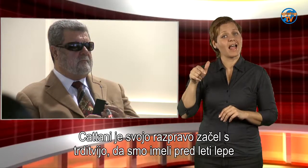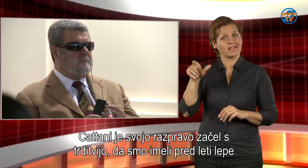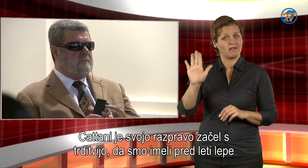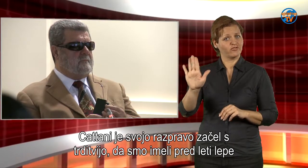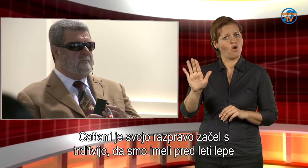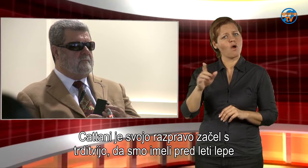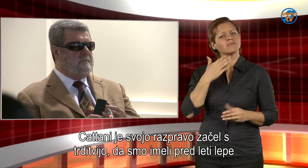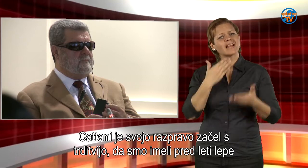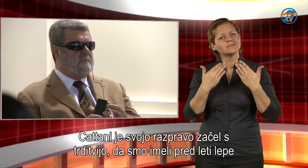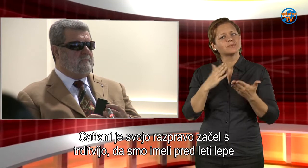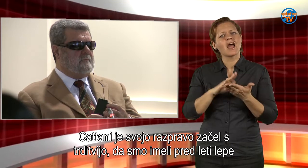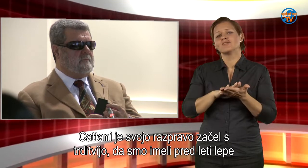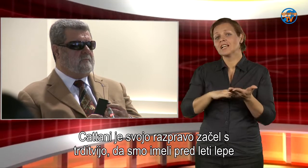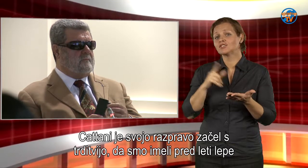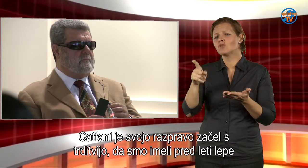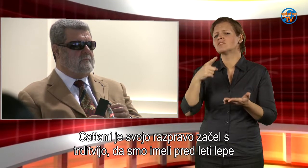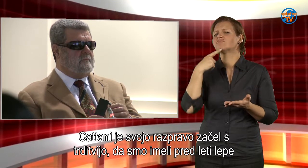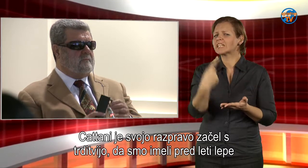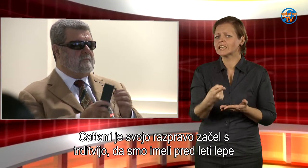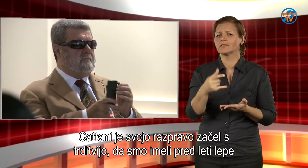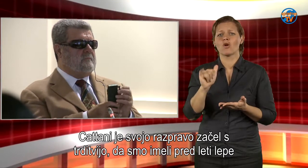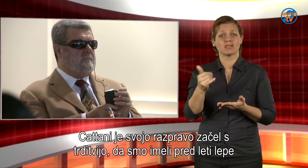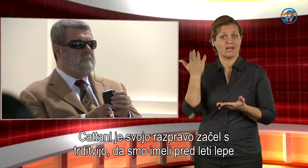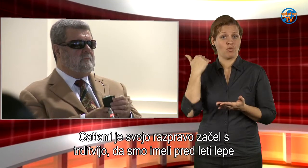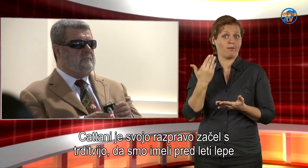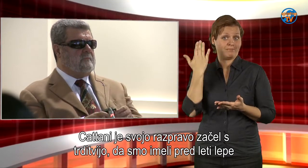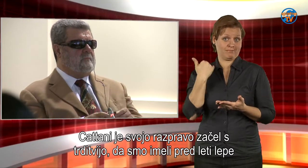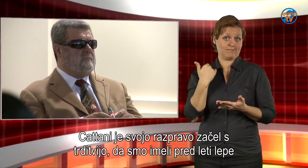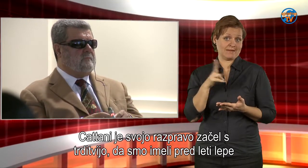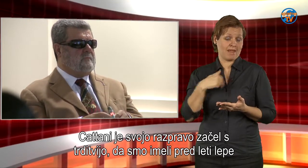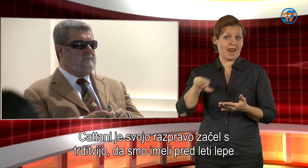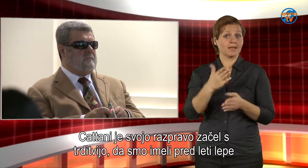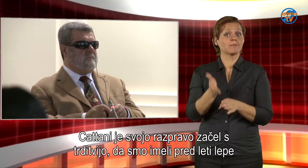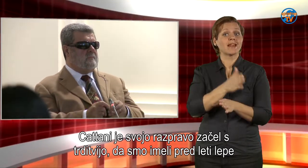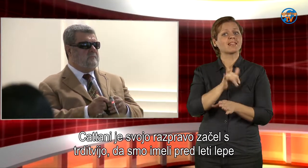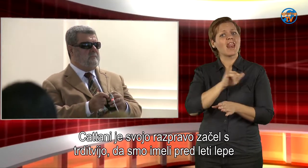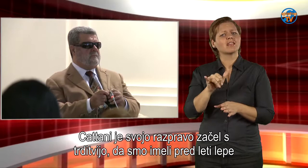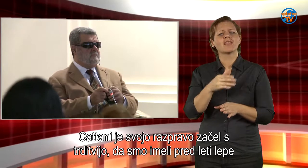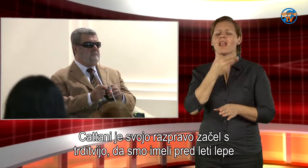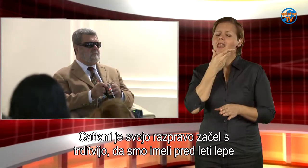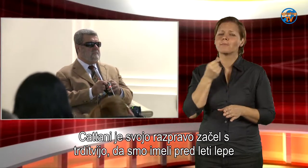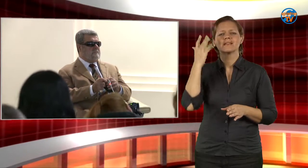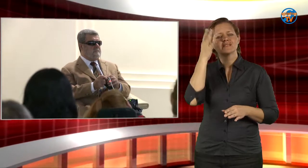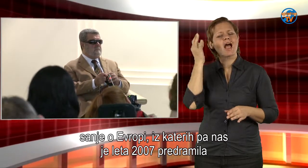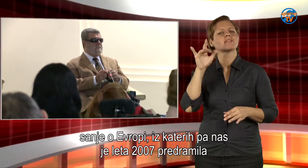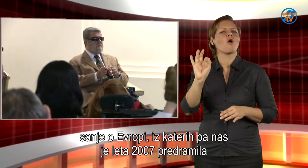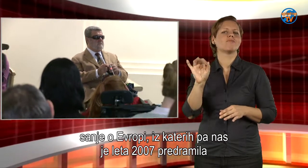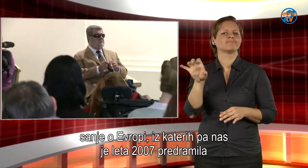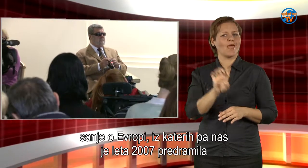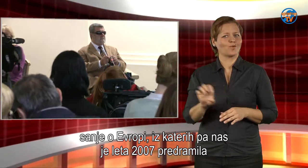Catani je svojo razpravo začel s trditvijo, da smo imeli pred leti lepe sanje o Evropi, iz katerih pa nas je